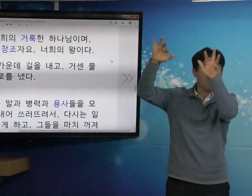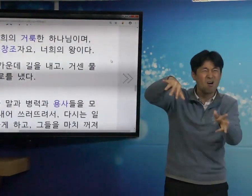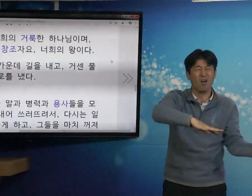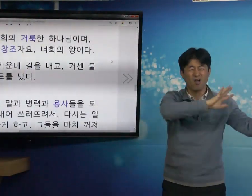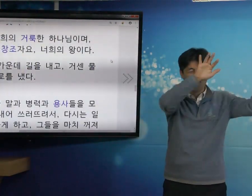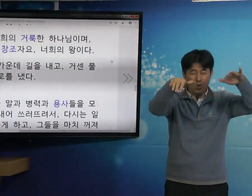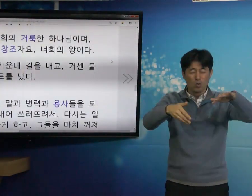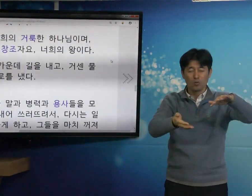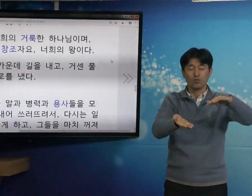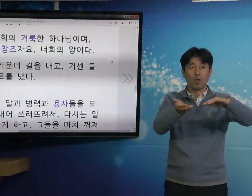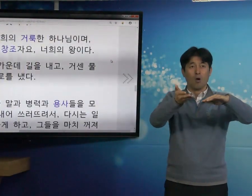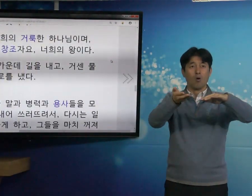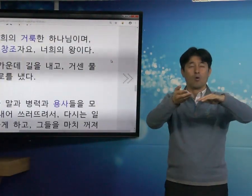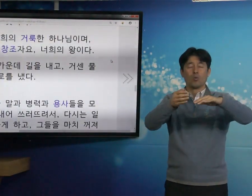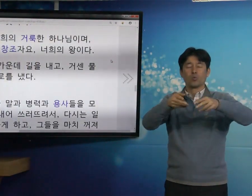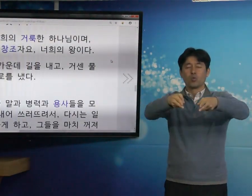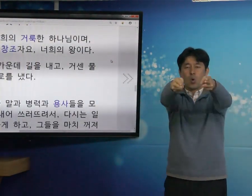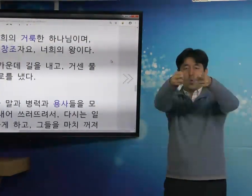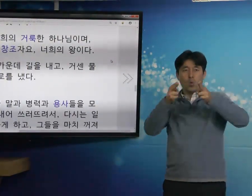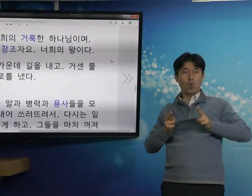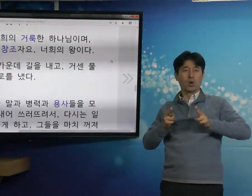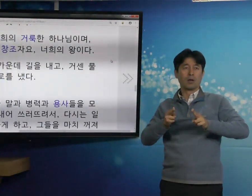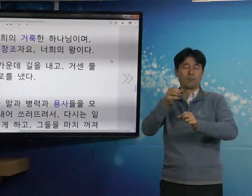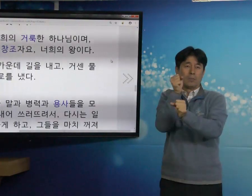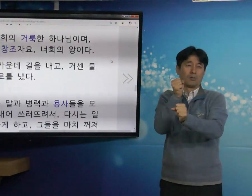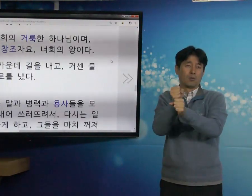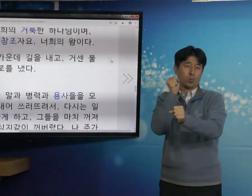거센 물결 위에 통로를 냈다.